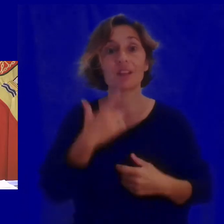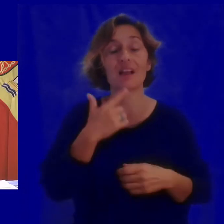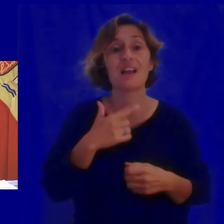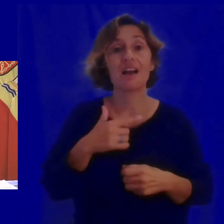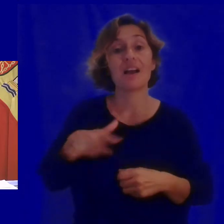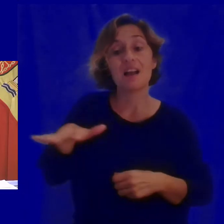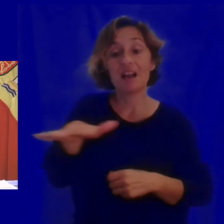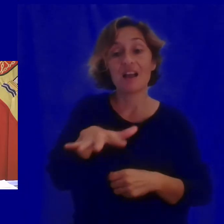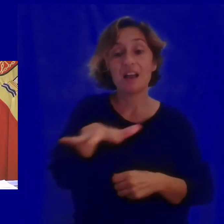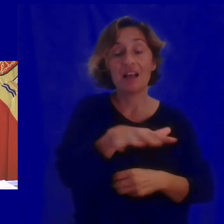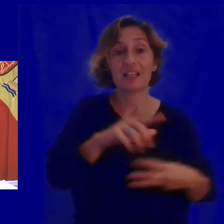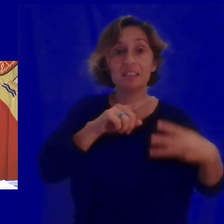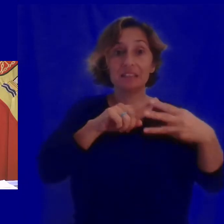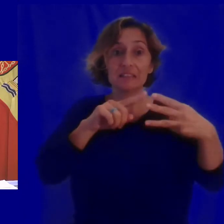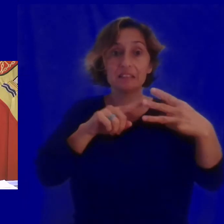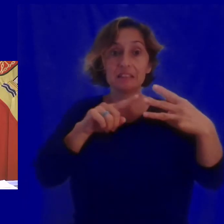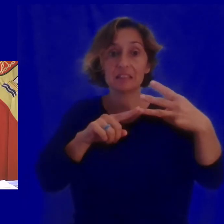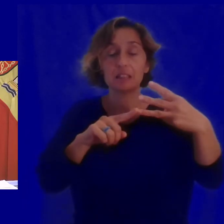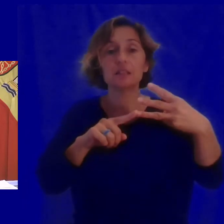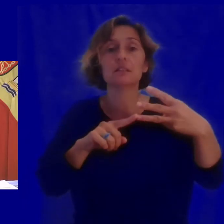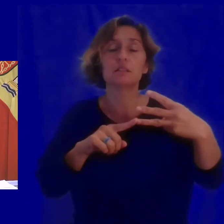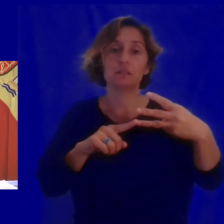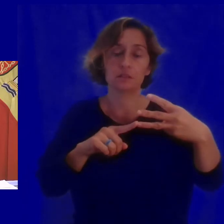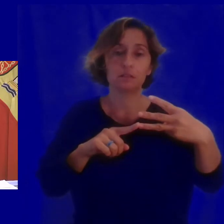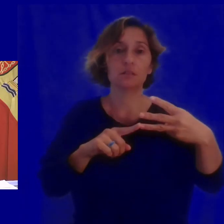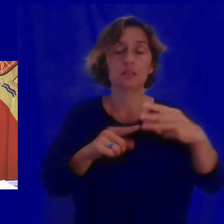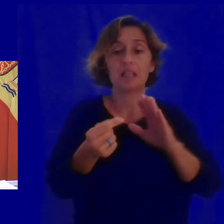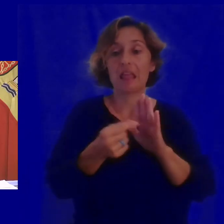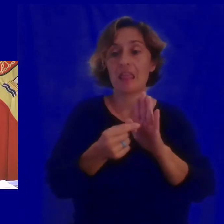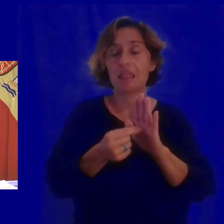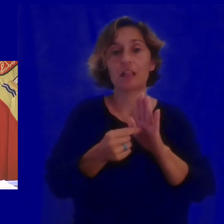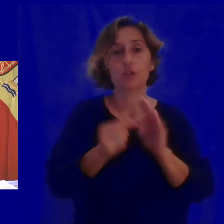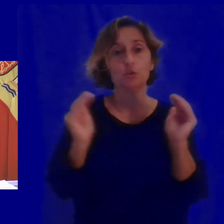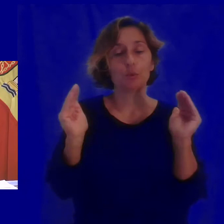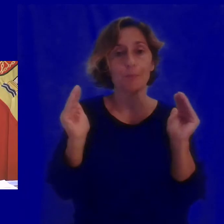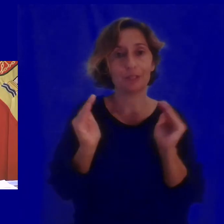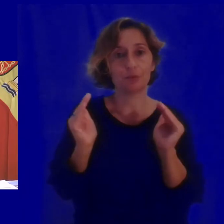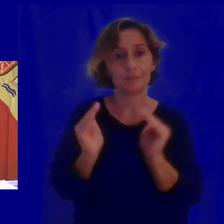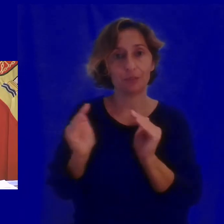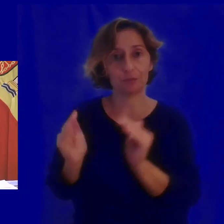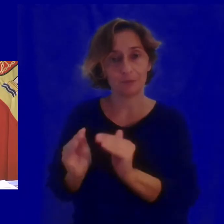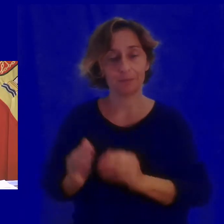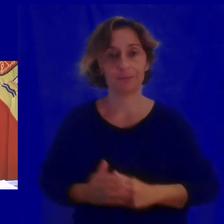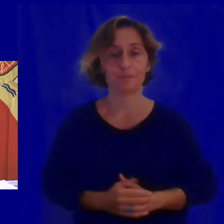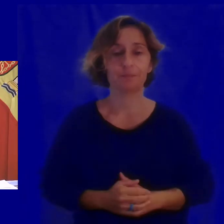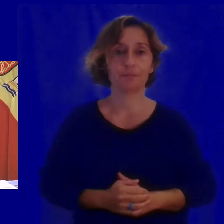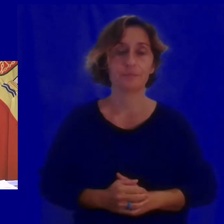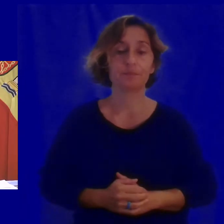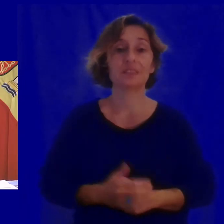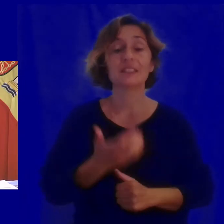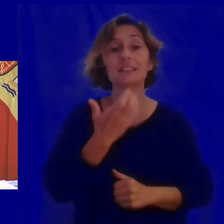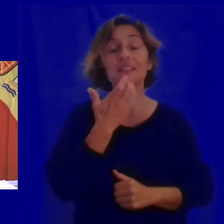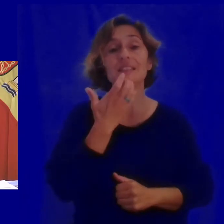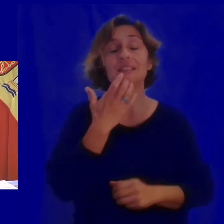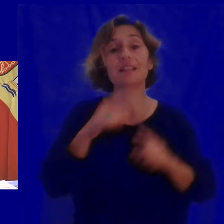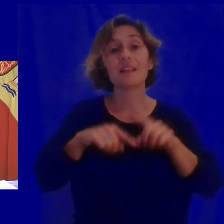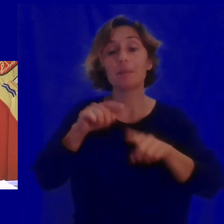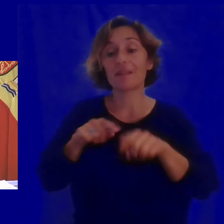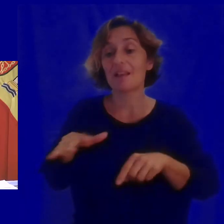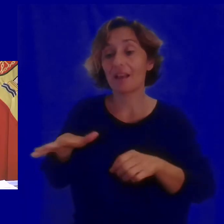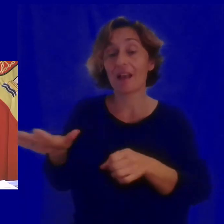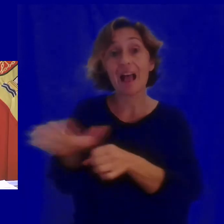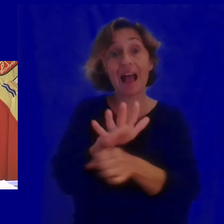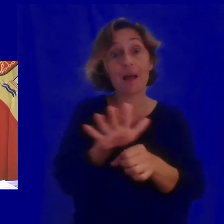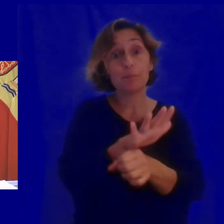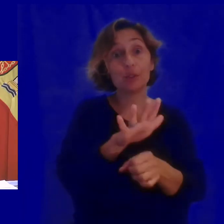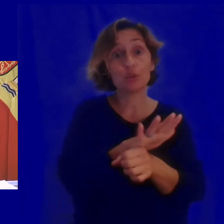se van, digamos, juntando en sus datos de incidencia. Y si lo vemos por ámbitos de contagio,